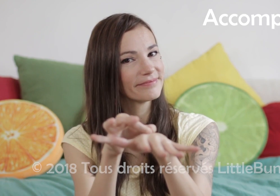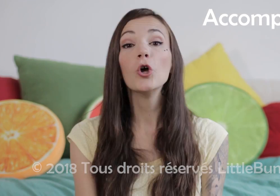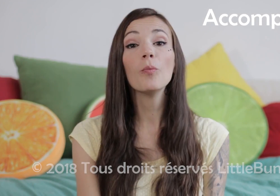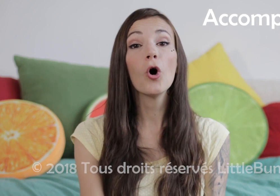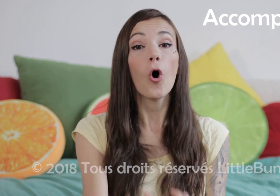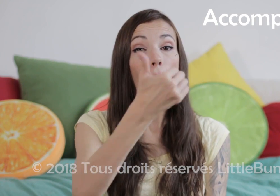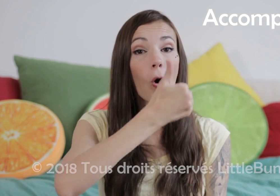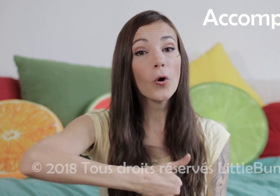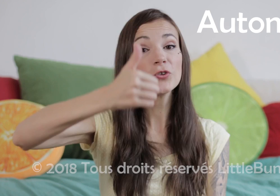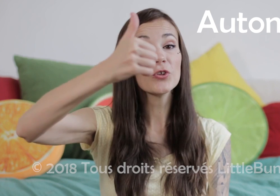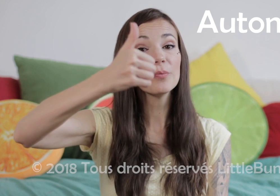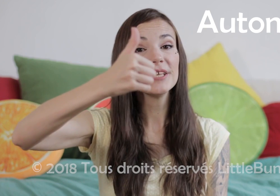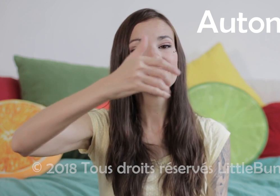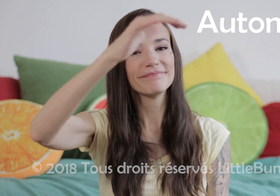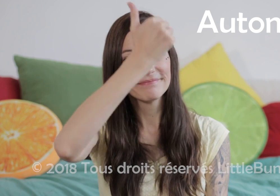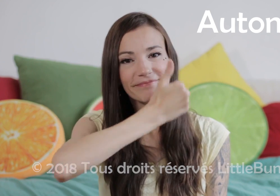Le mot autonomie.